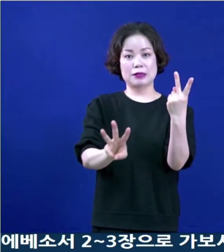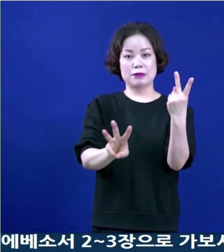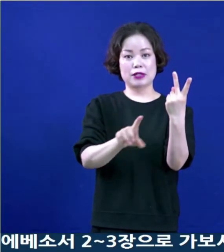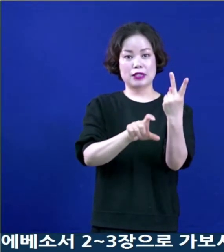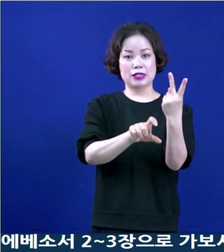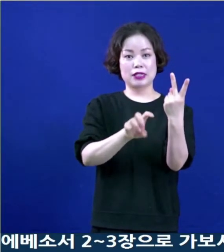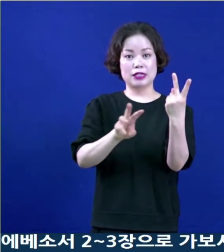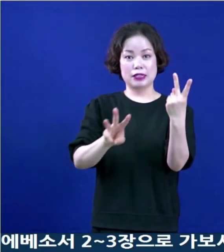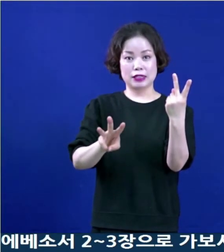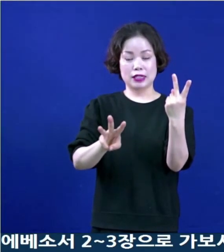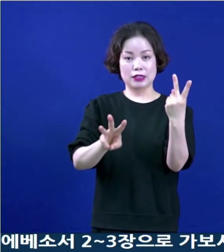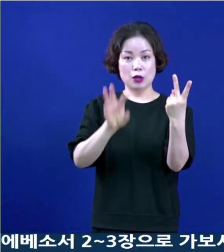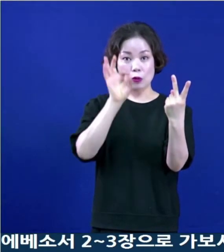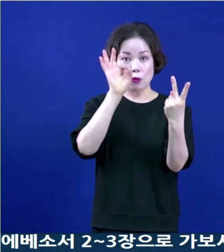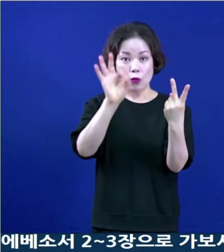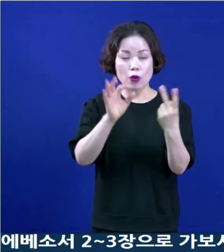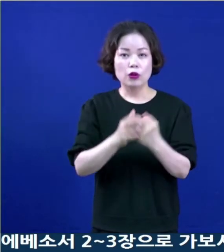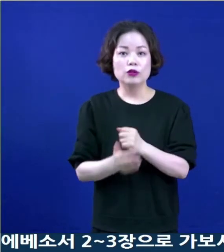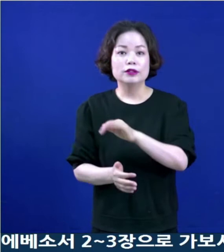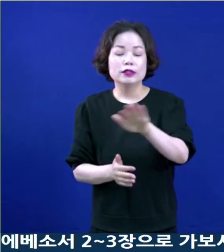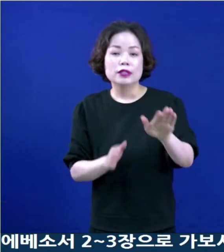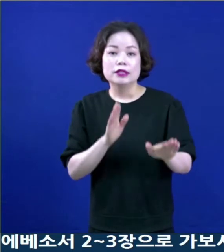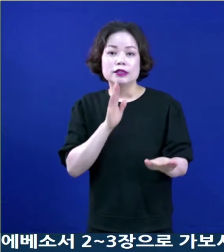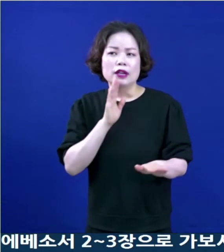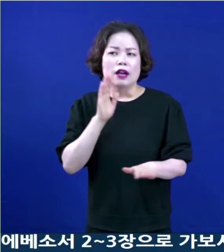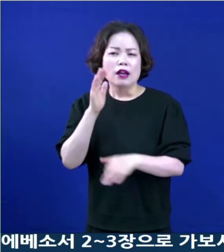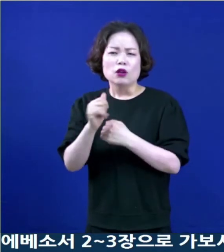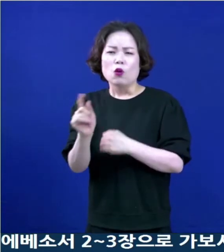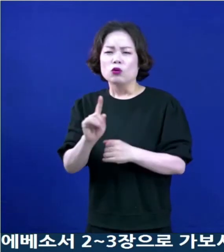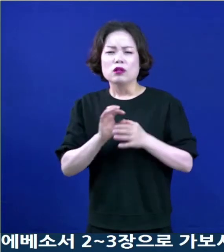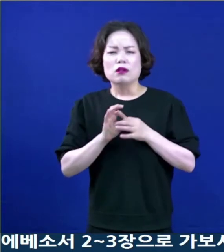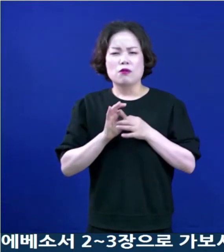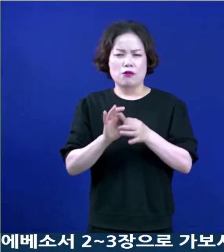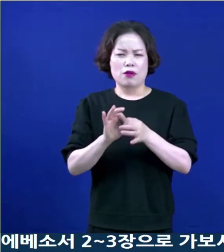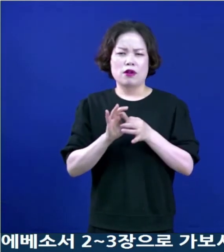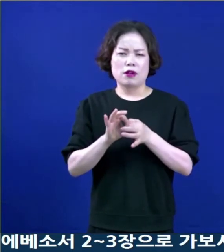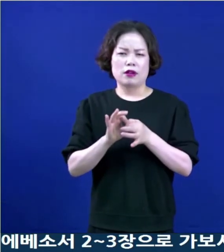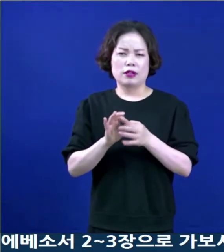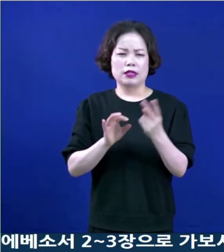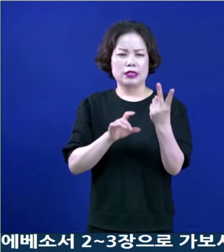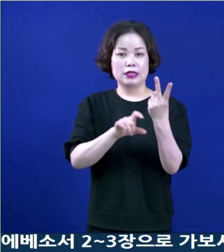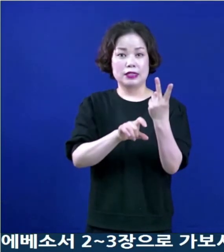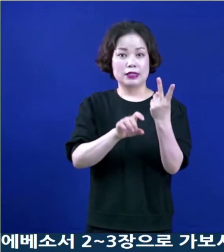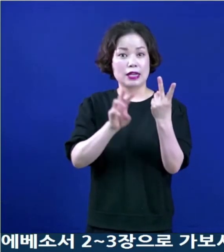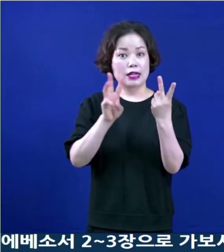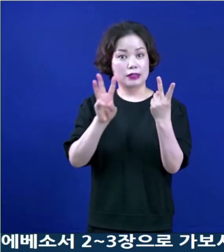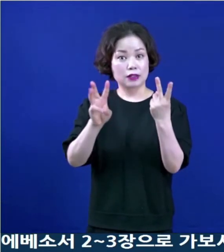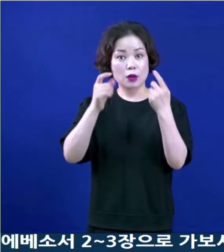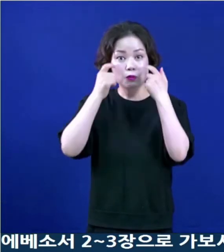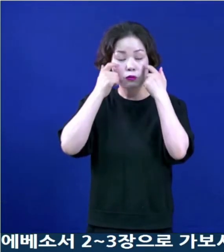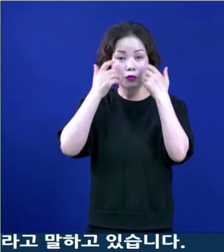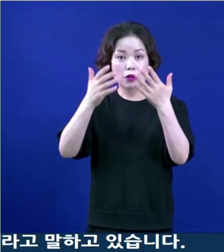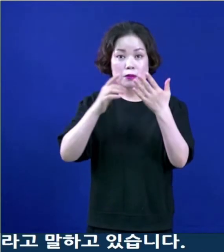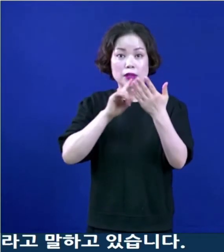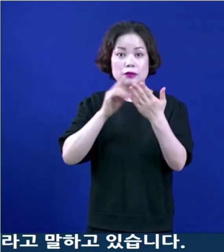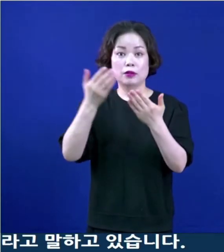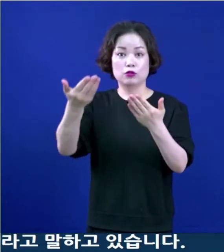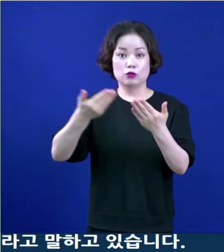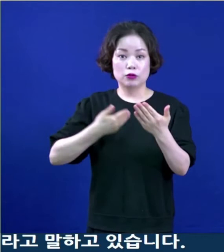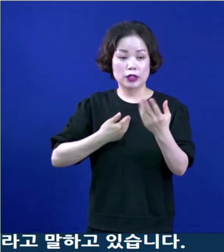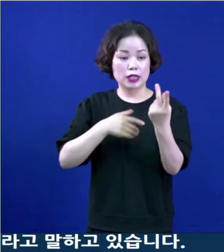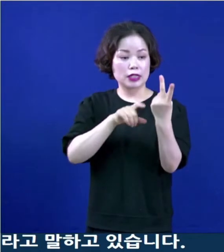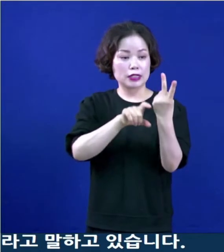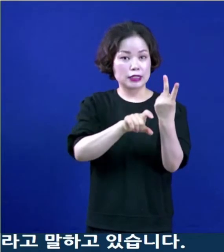3절로 이동해 주시면, 그러면 우리는 실제로 하나님과 어떤 관계에 있는가 2장 3절이 분명하게 가르쳐주고 있습니다. 2장 3절